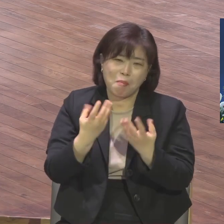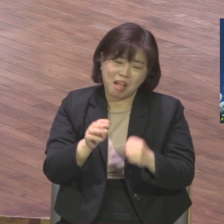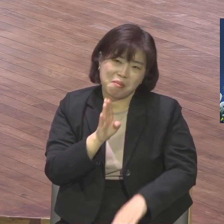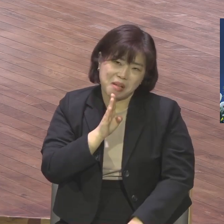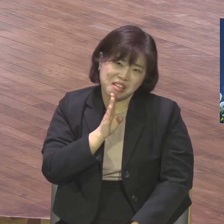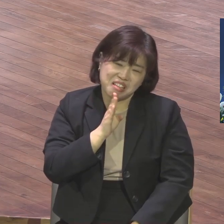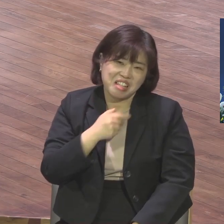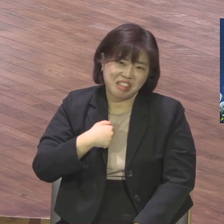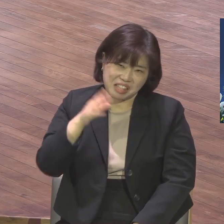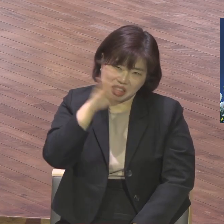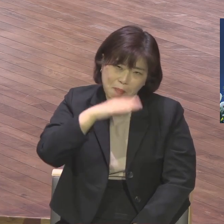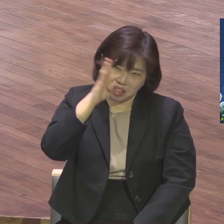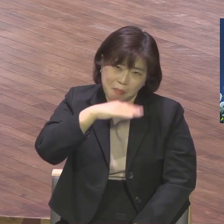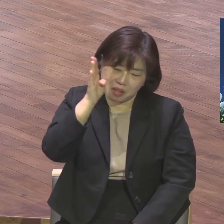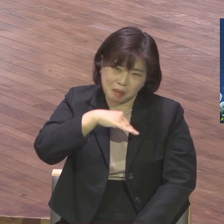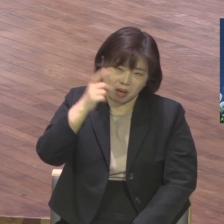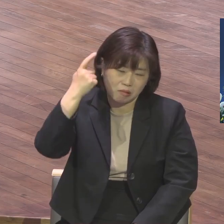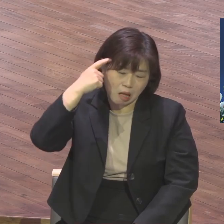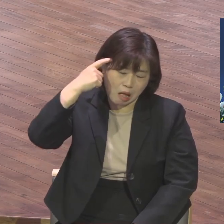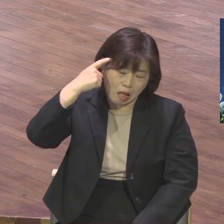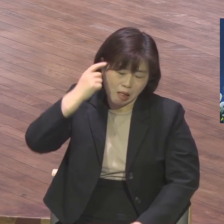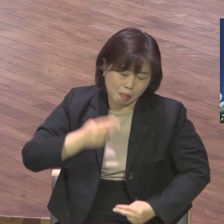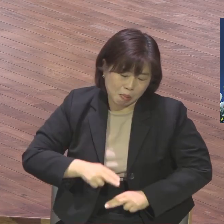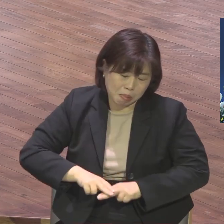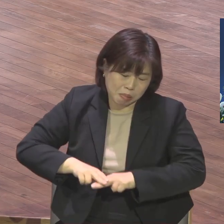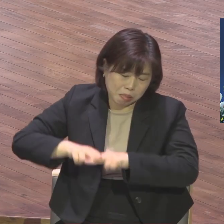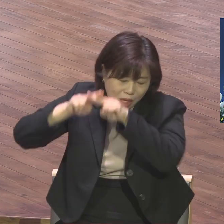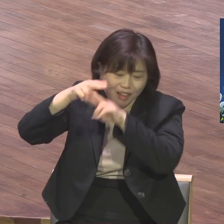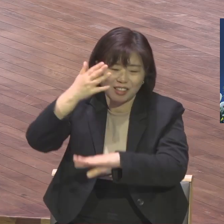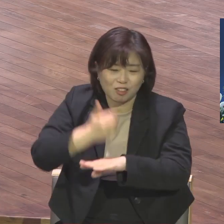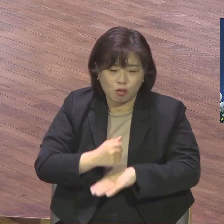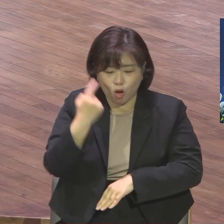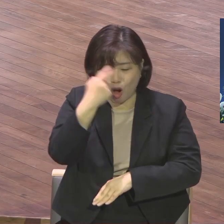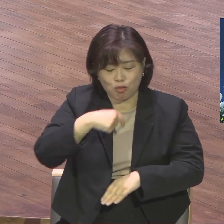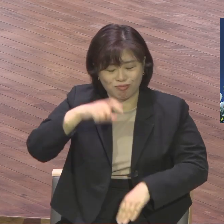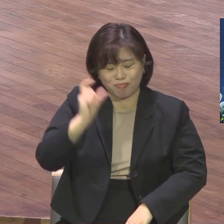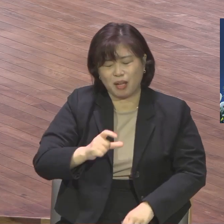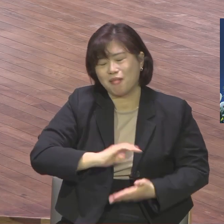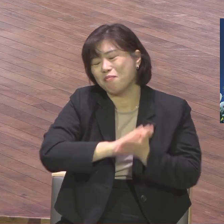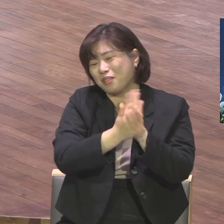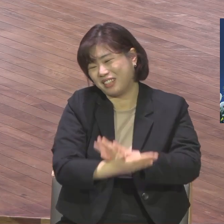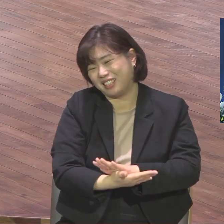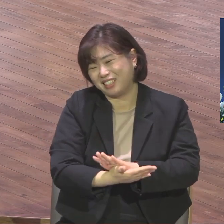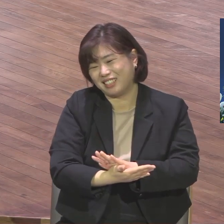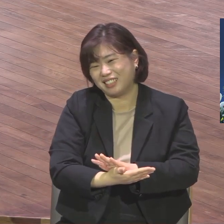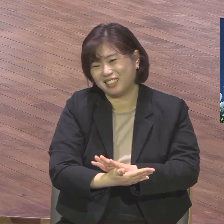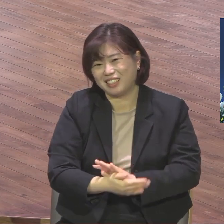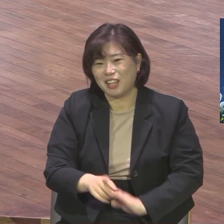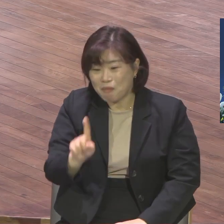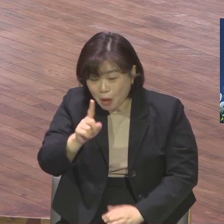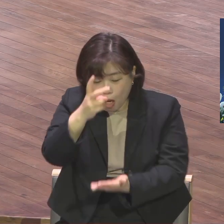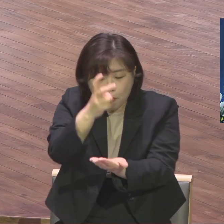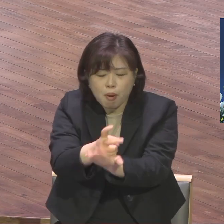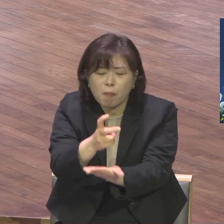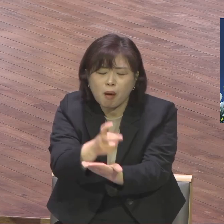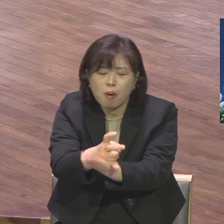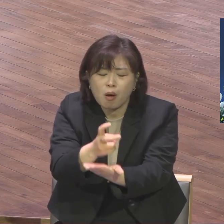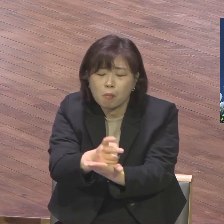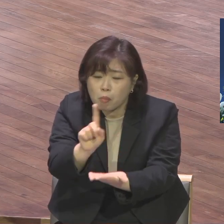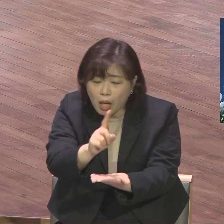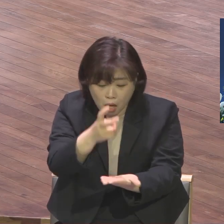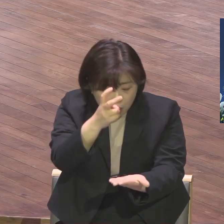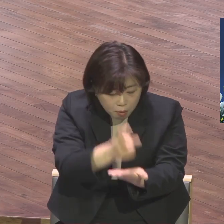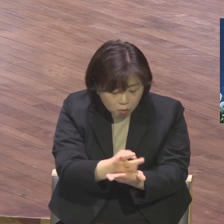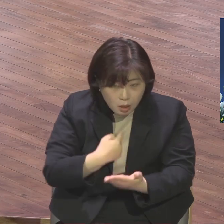스스로 해서 절대 구원 못 받겠구나. 그걸 가르쳐 주는 거 그게 율법의 역할이라는 거예요. 율법이 없으면 제가 전줄도